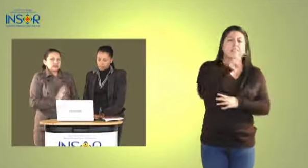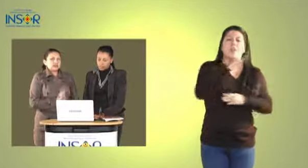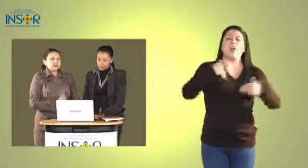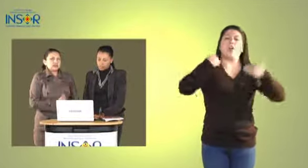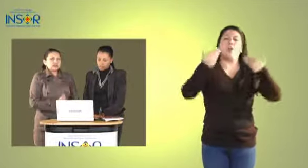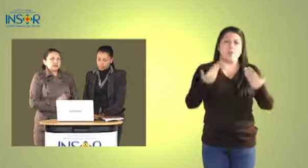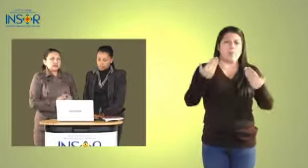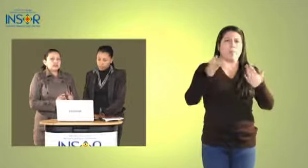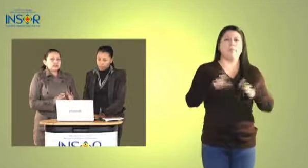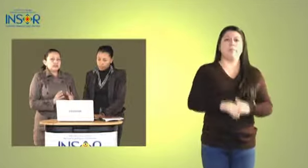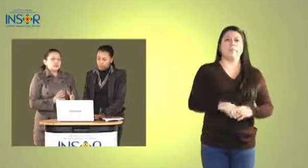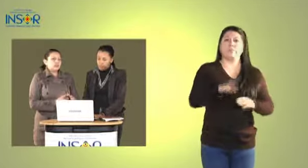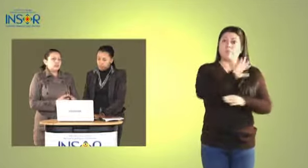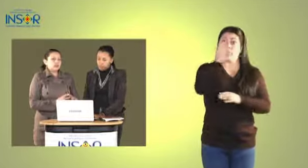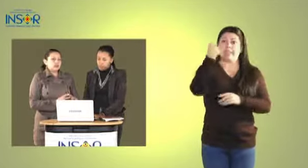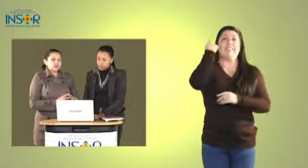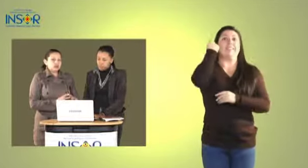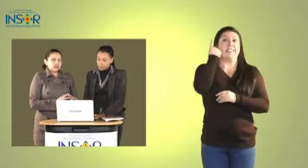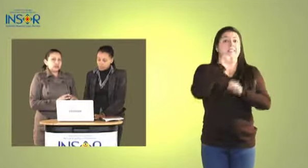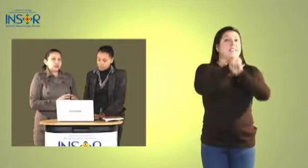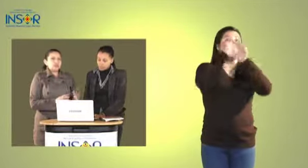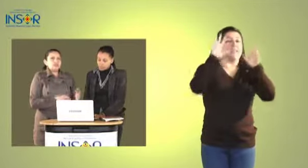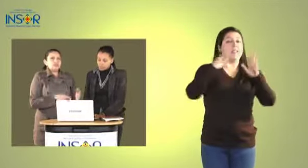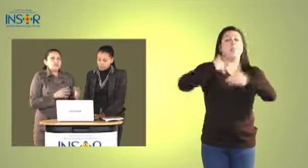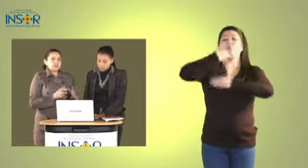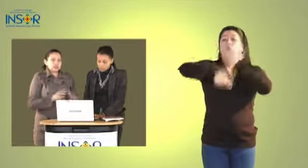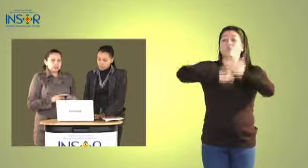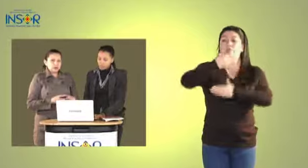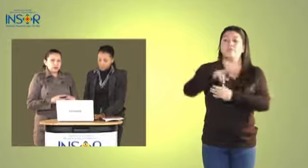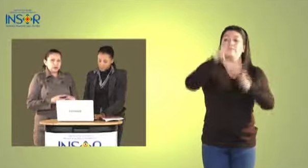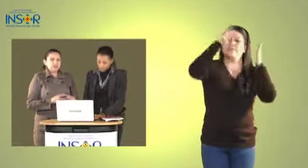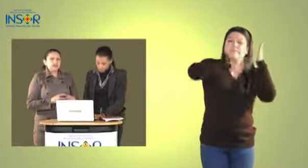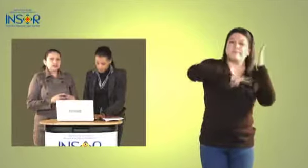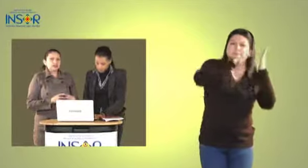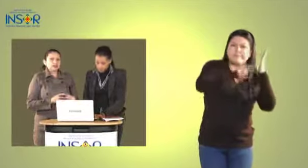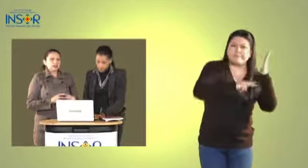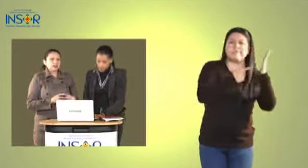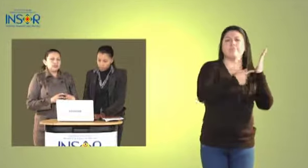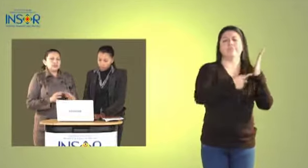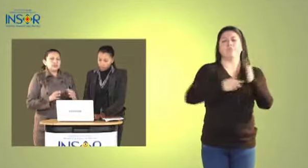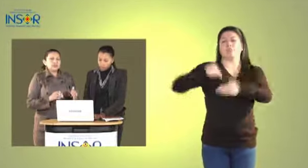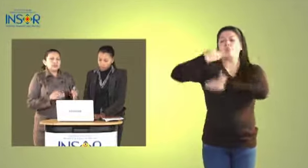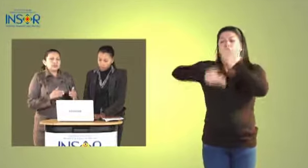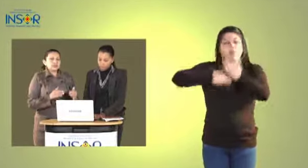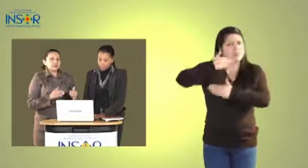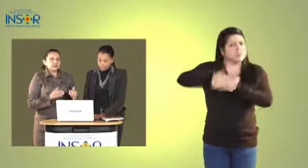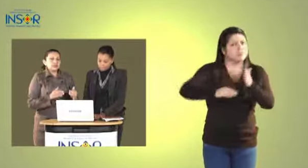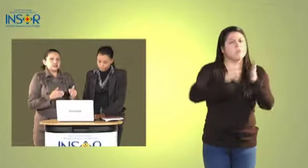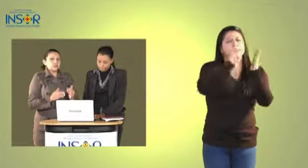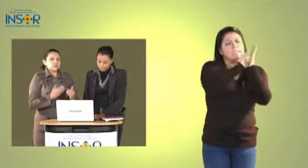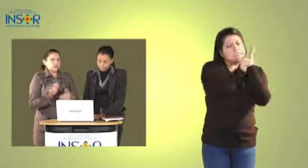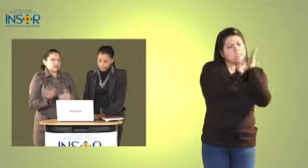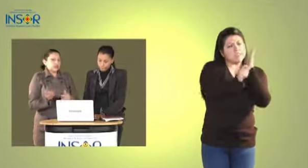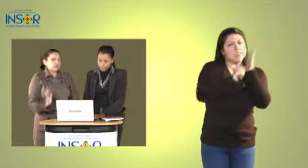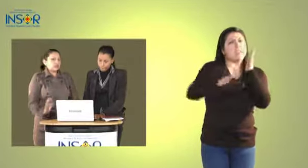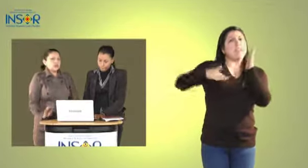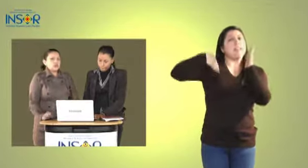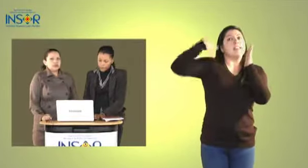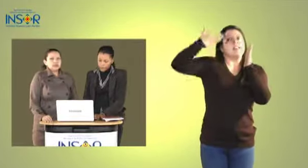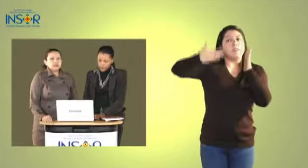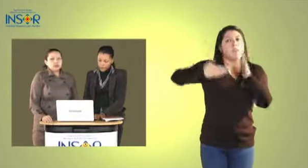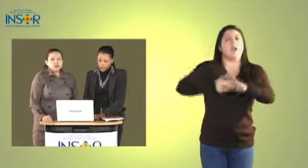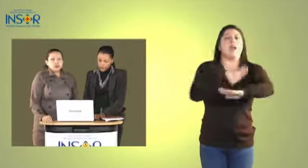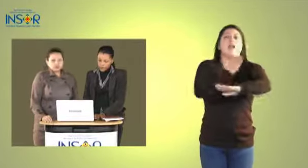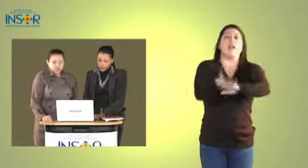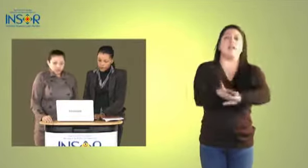se entienda muy claramente qué implica un proceso de lectura, qué implica un proceso de escritura, para poder después sí proponer una